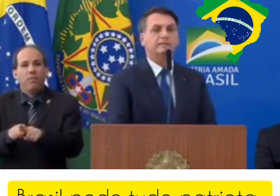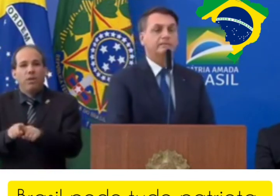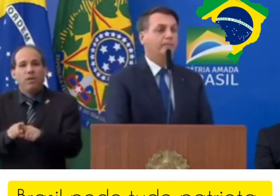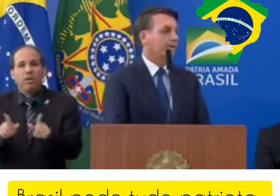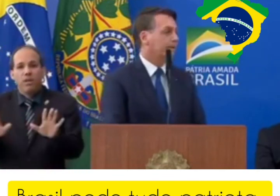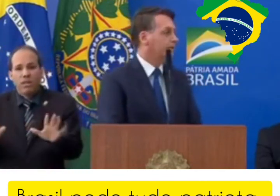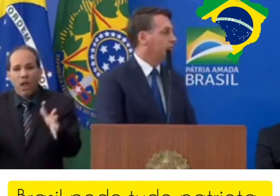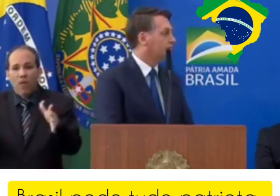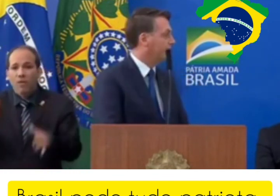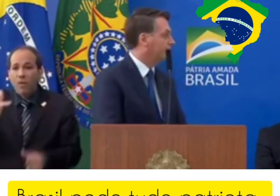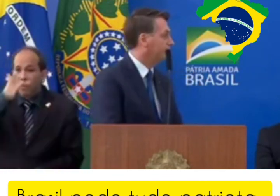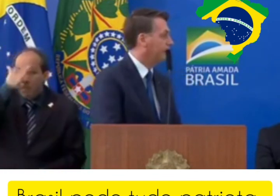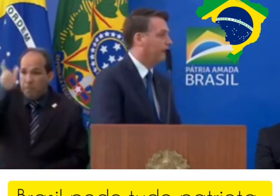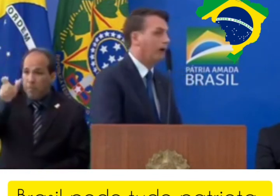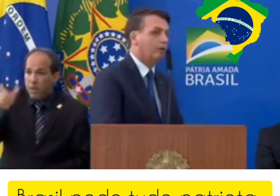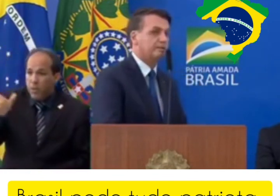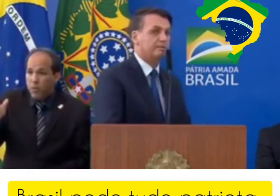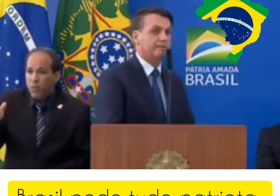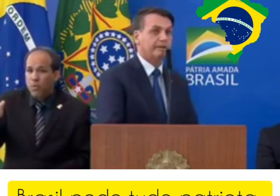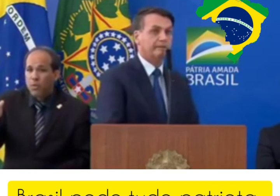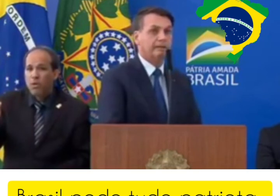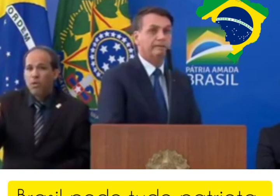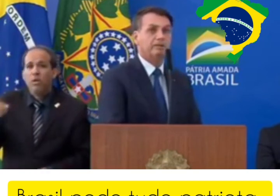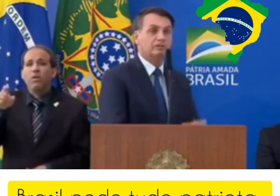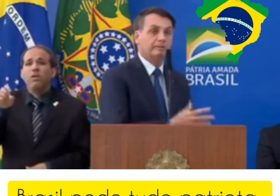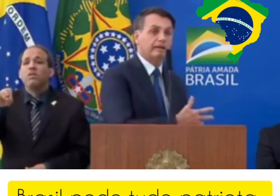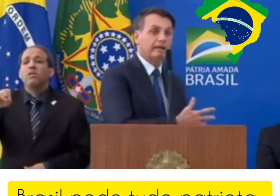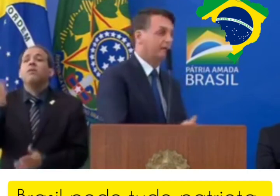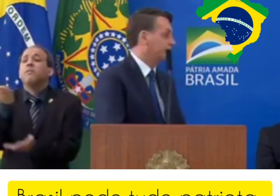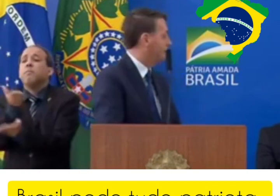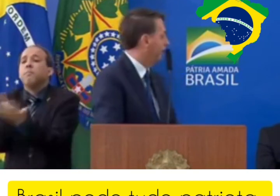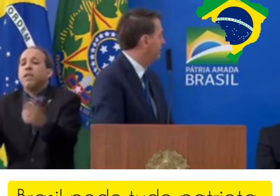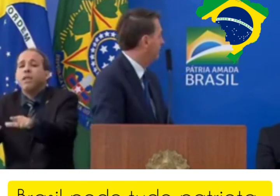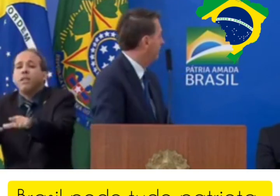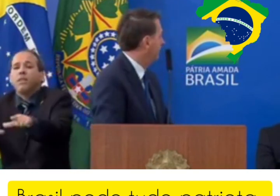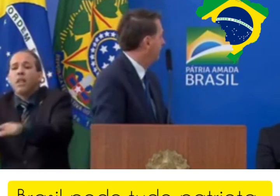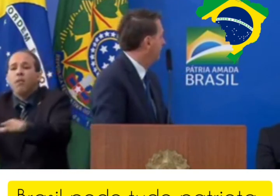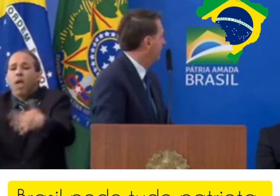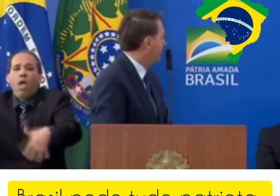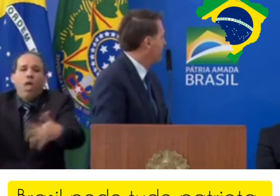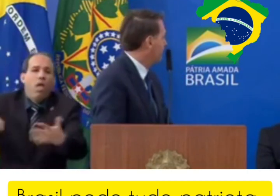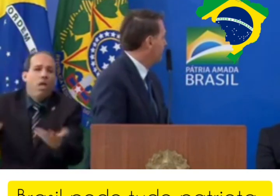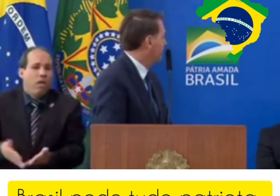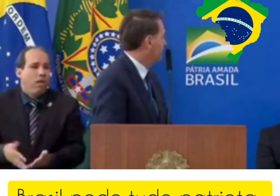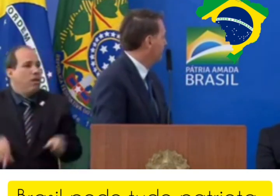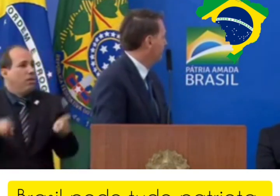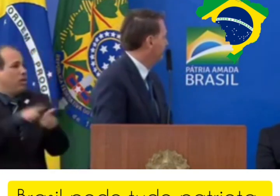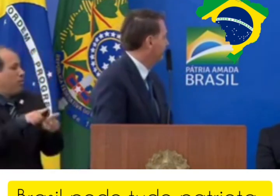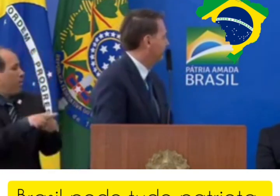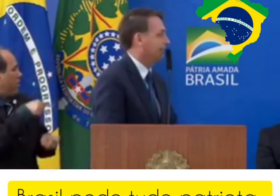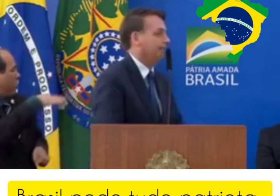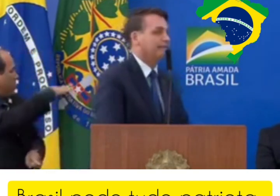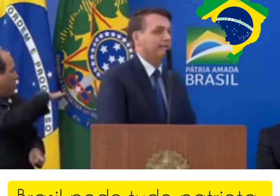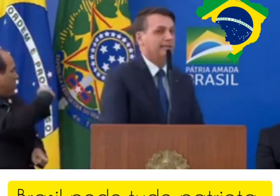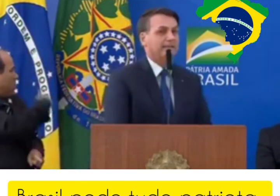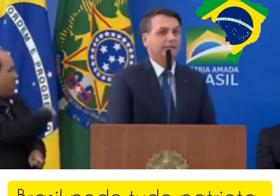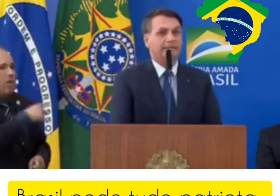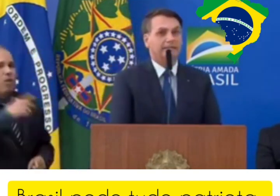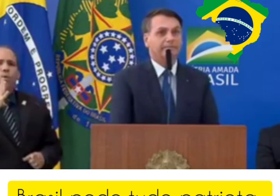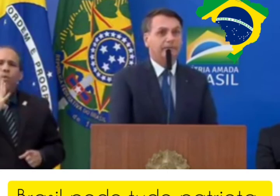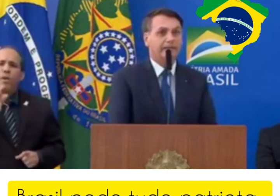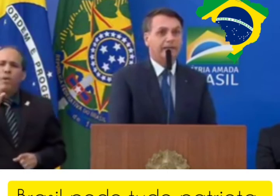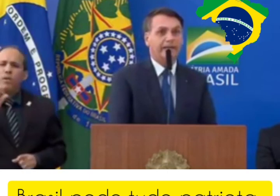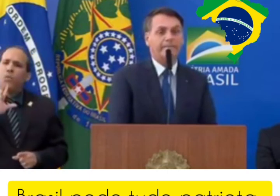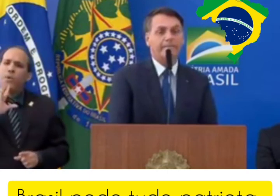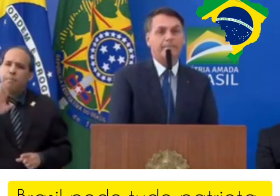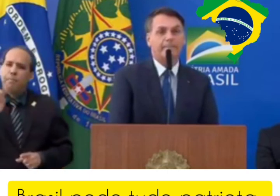pessoas que possa ser jogado ao desemprego. Até deixo bem claro que também é economista, né?